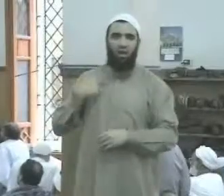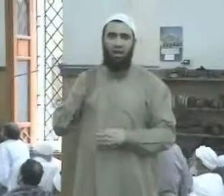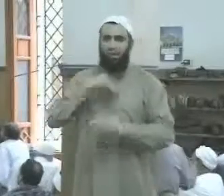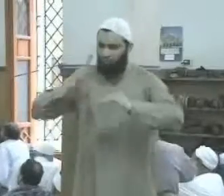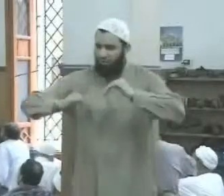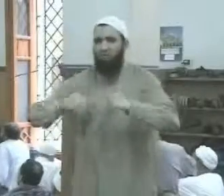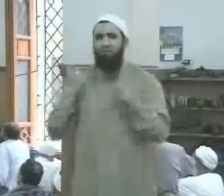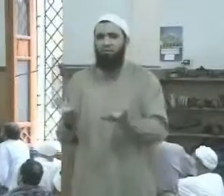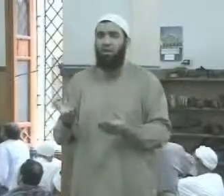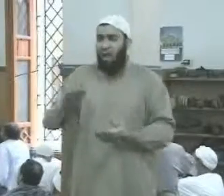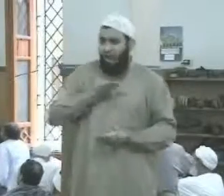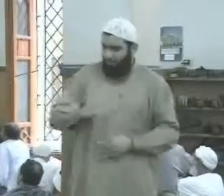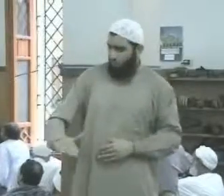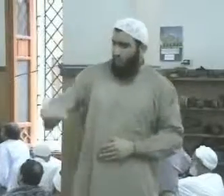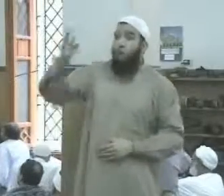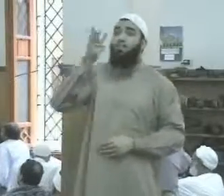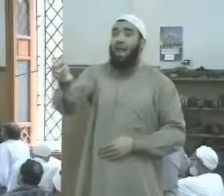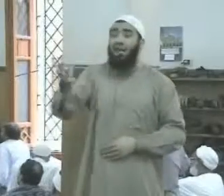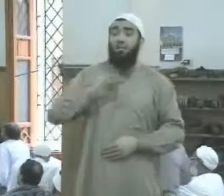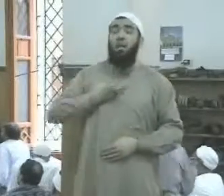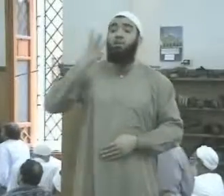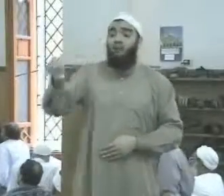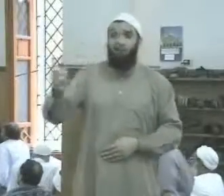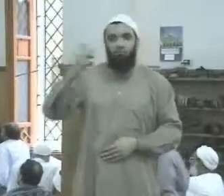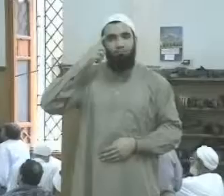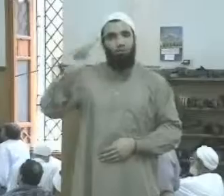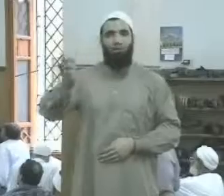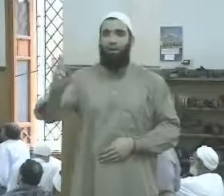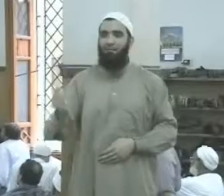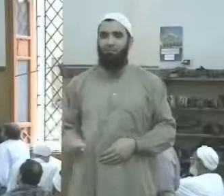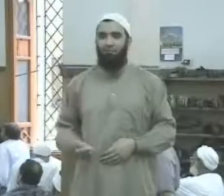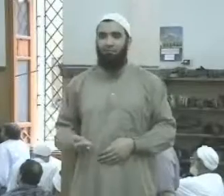أبناؤنا حتى 30 من العمر لا يحصلون ميما